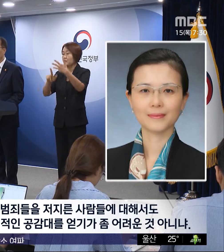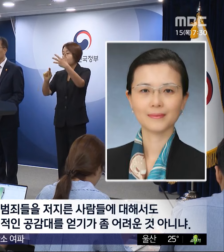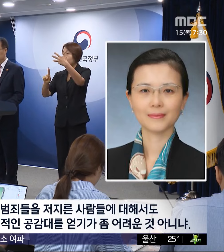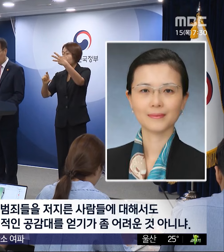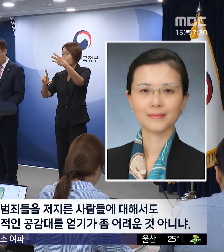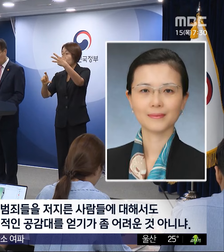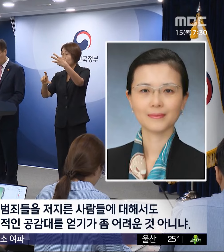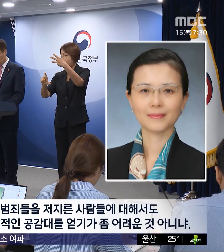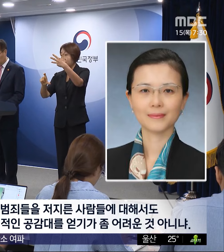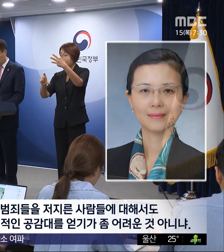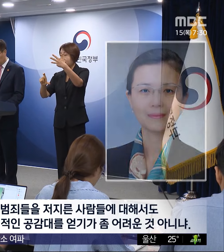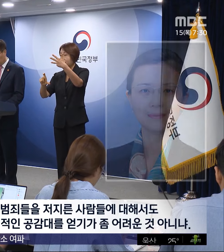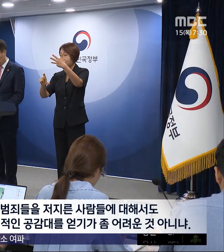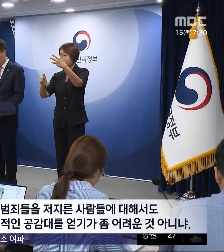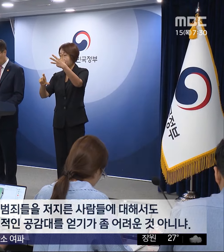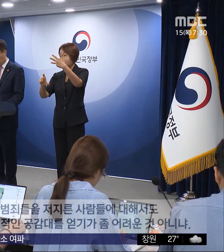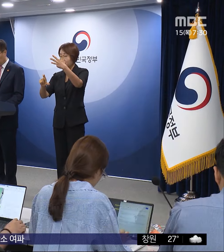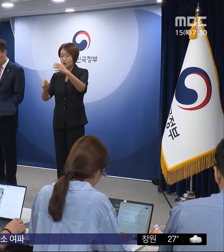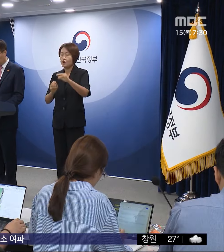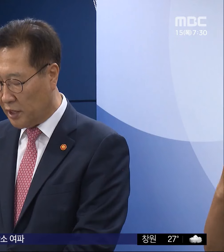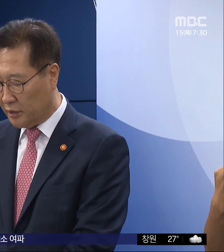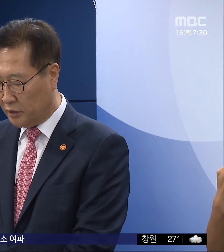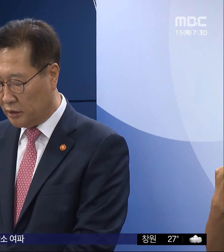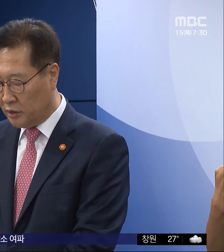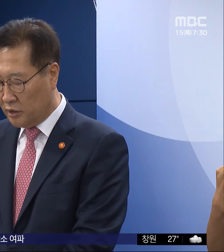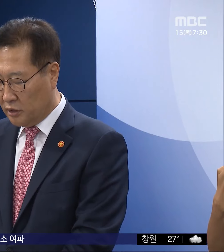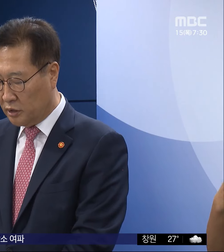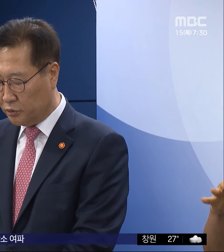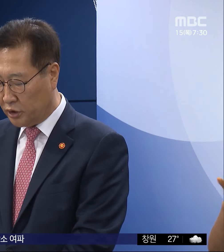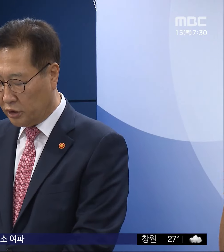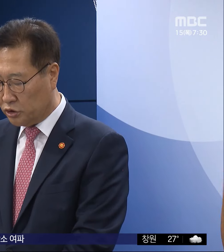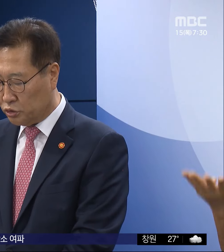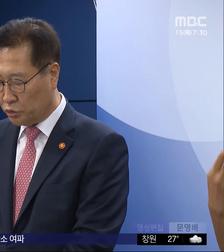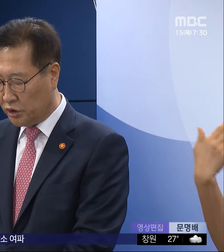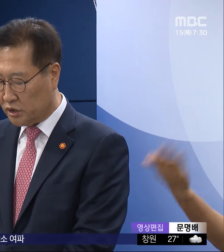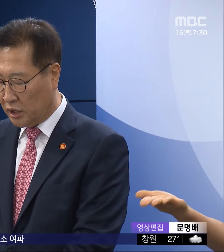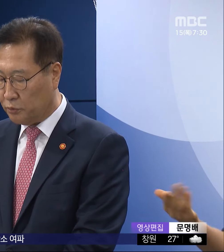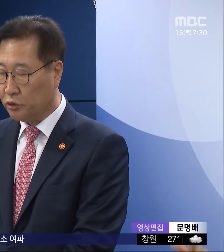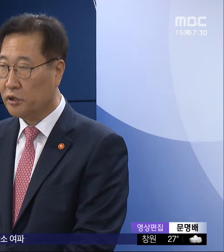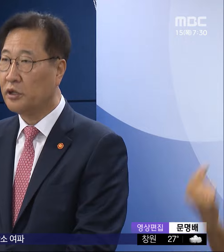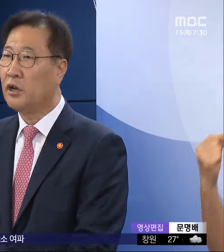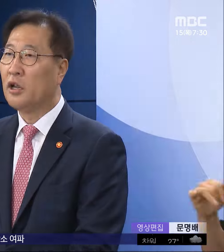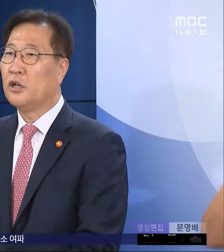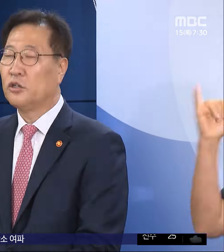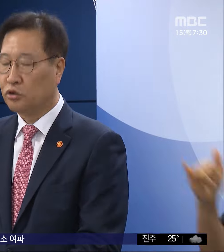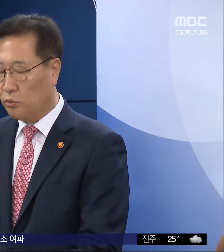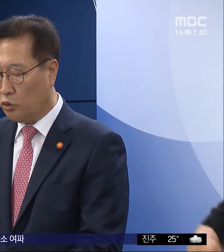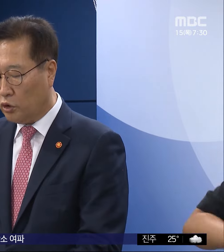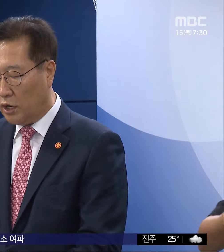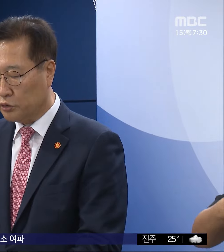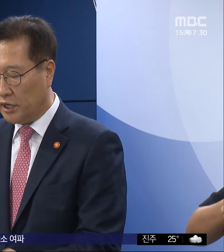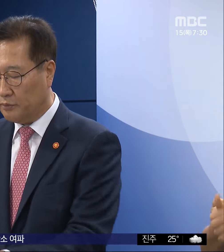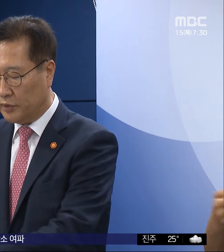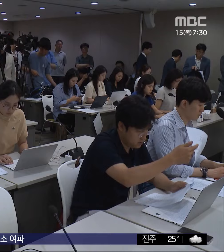공감대를 얻기가 좀 어려운 것 아니냐. 정부는 정치와 이념을 넘어선 통합과 화합의 기회를 마련하기 위한